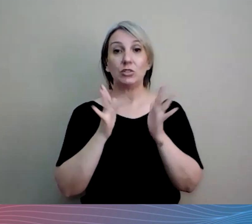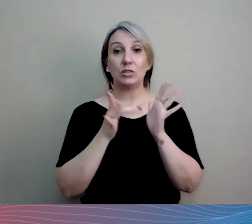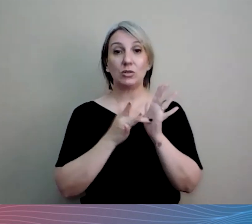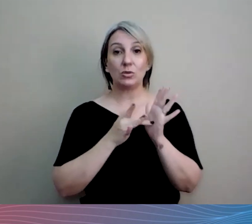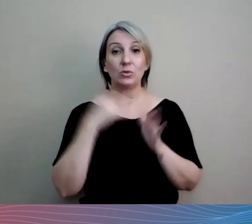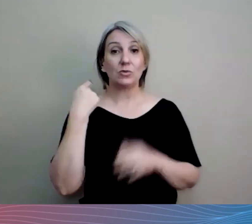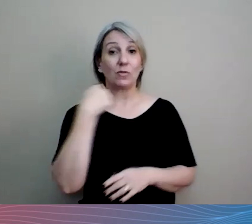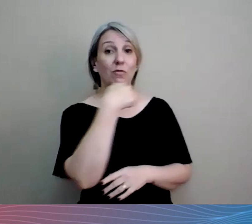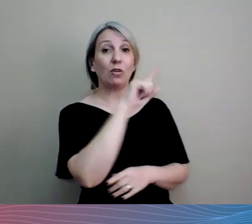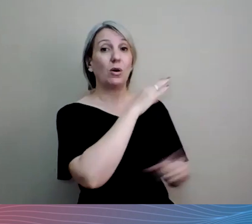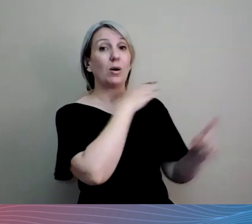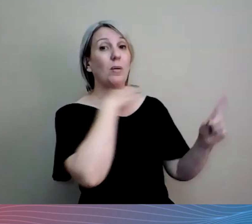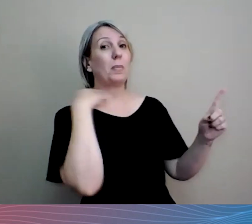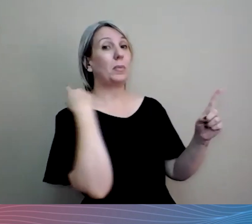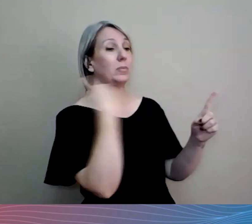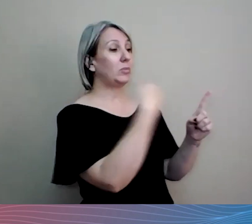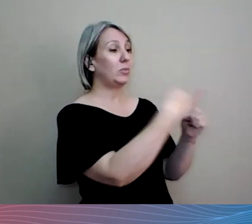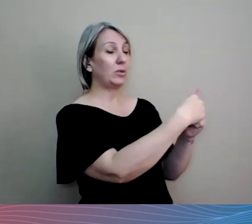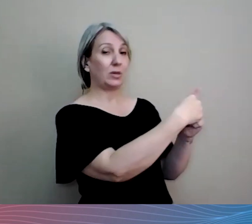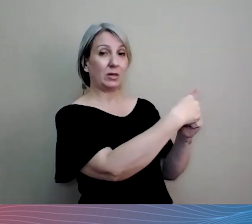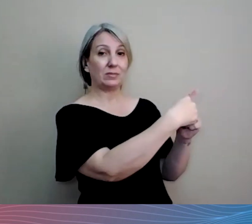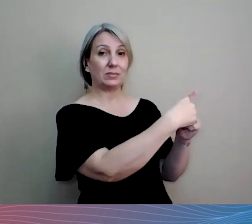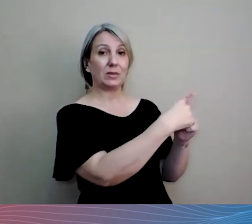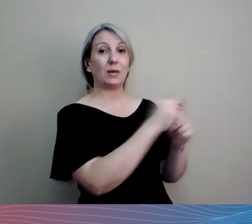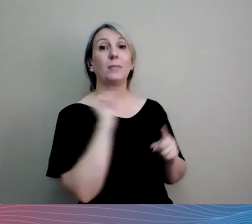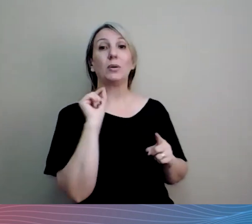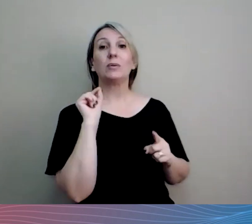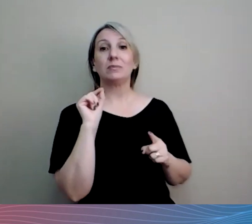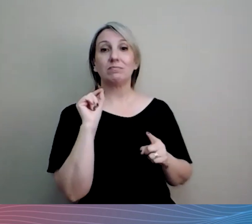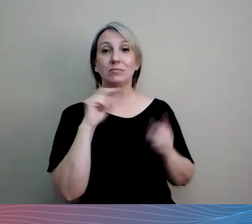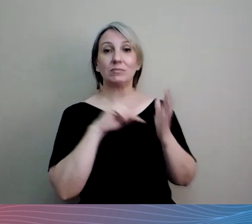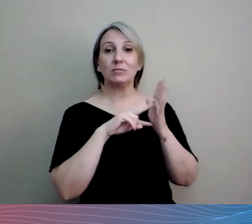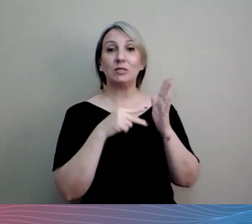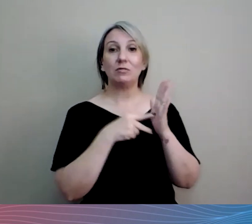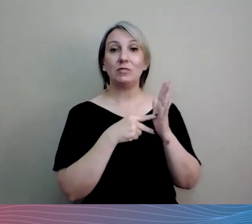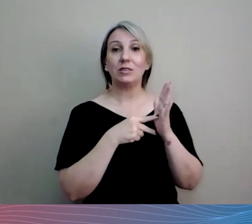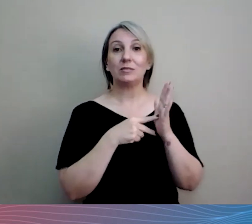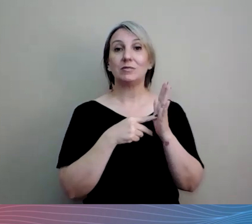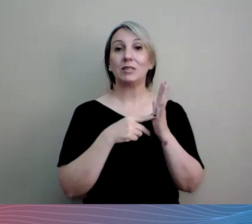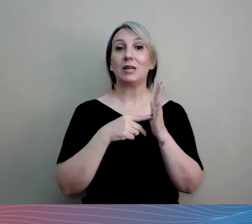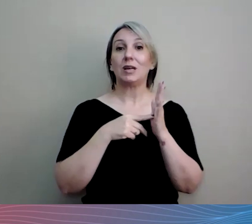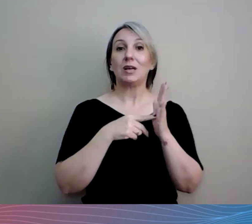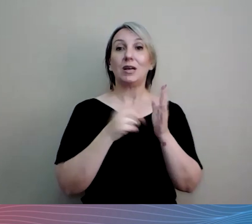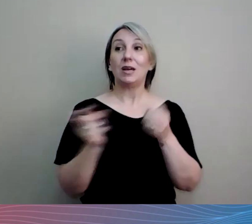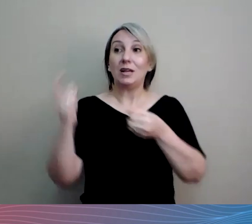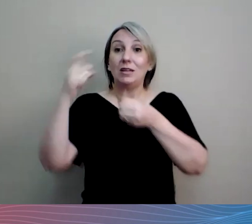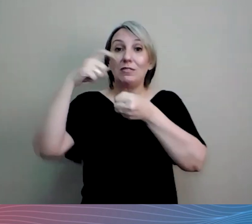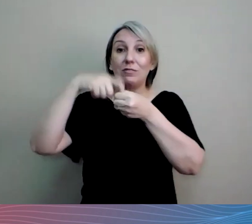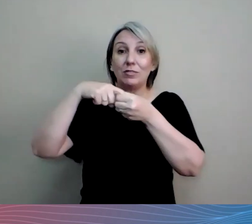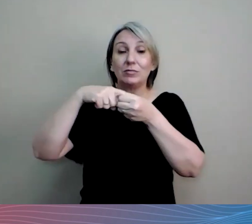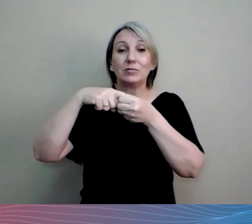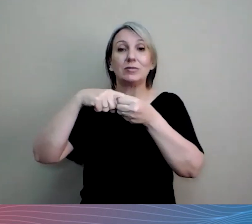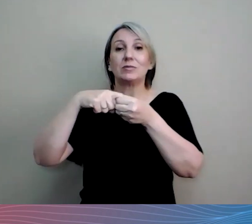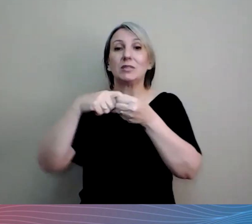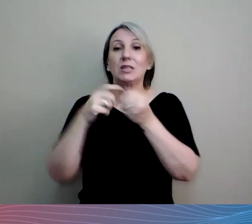cruz é para Ele poder voltar e estar para sempre conosco. Porque